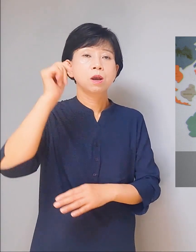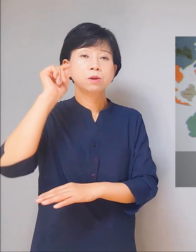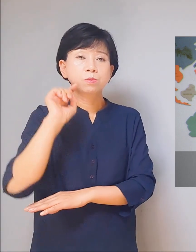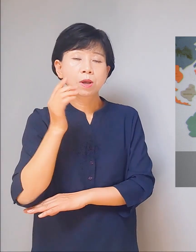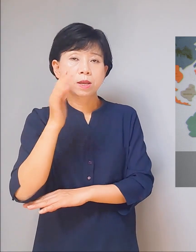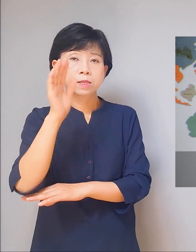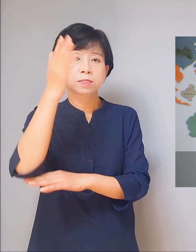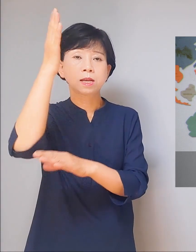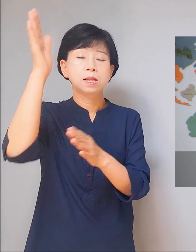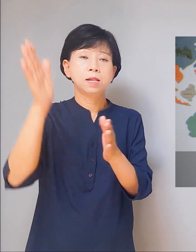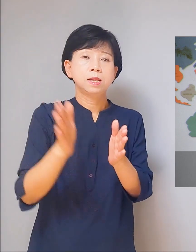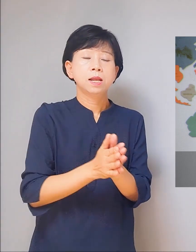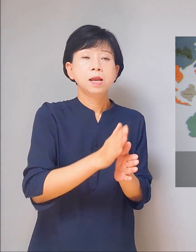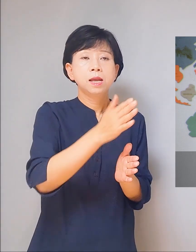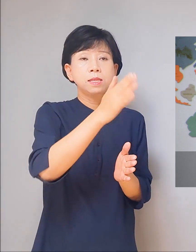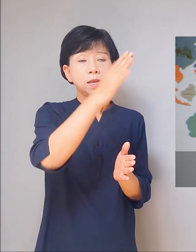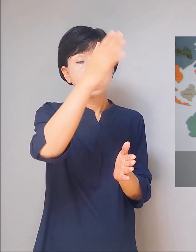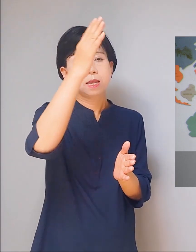주 영광